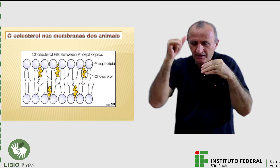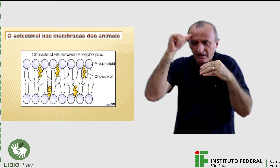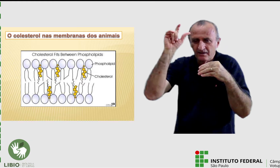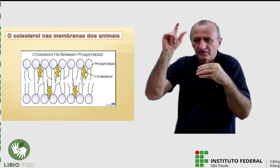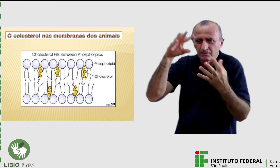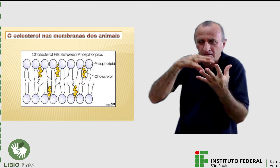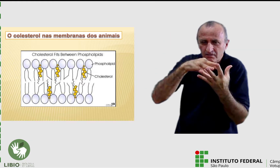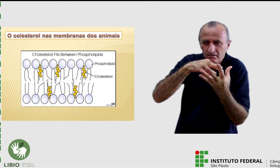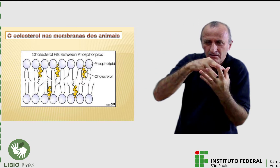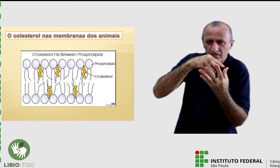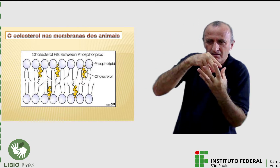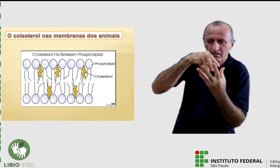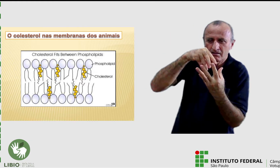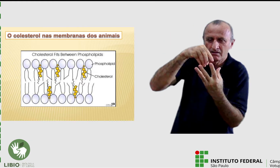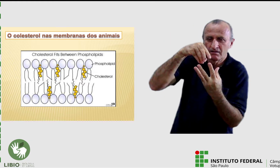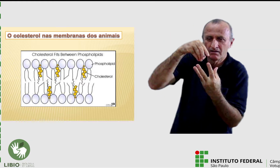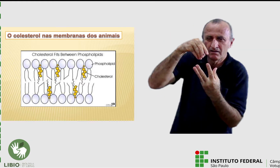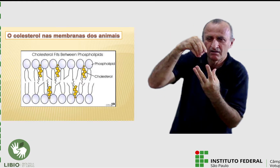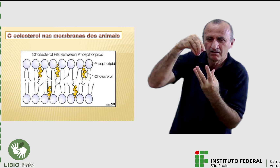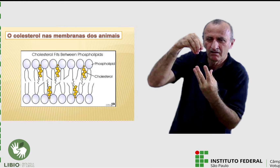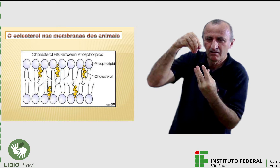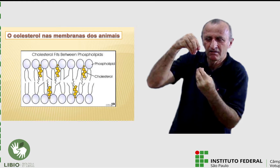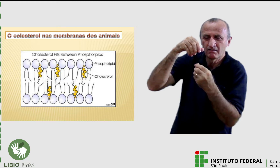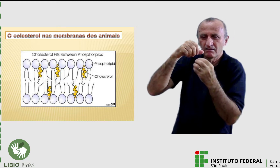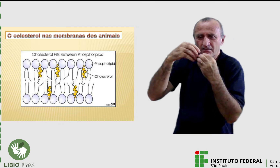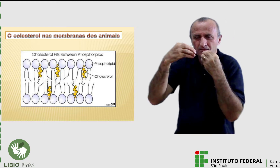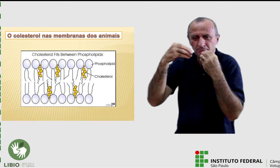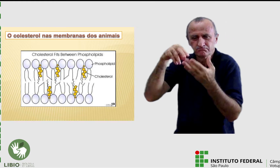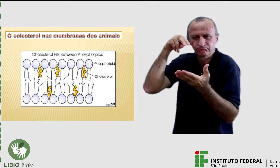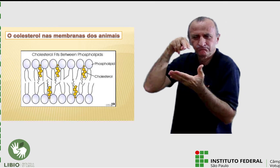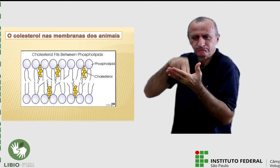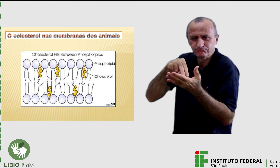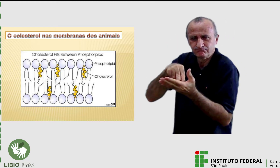que os fosfolipídios fiquem firmemente juntos.